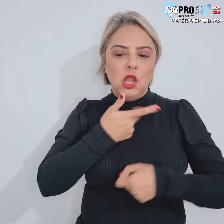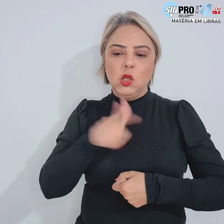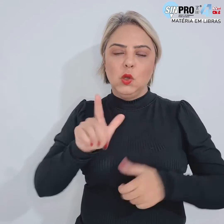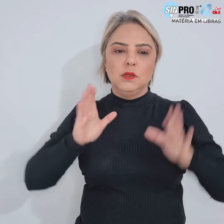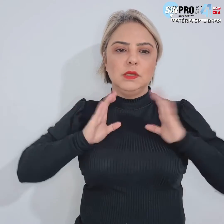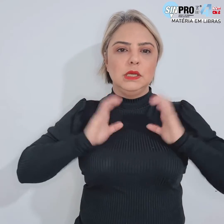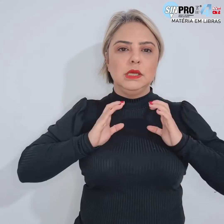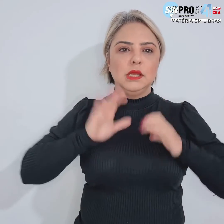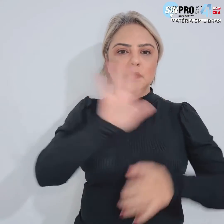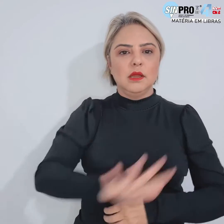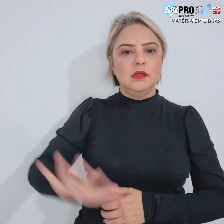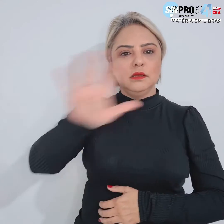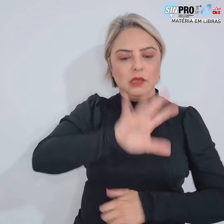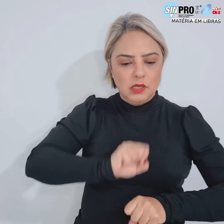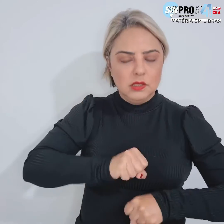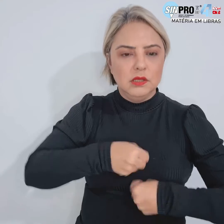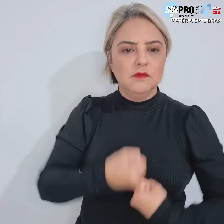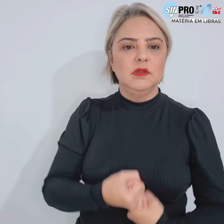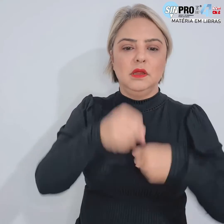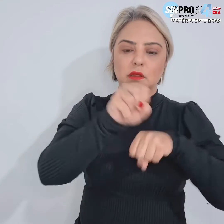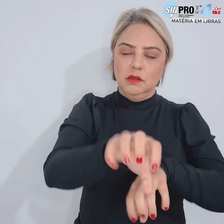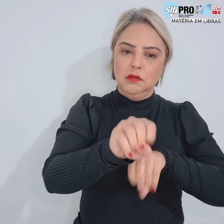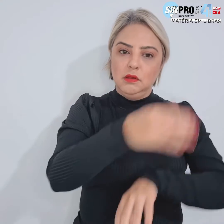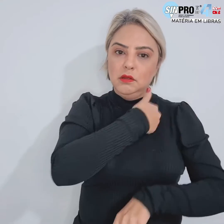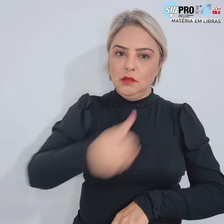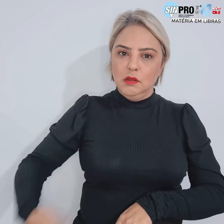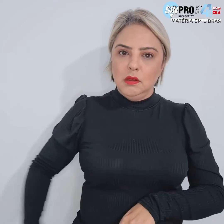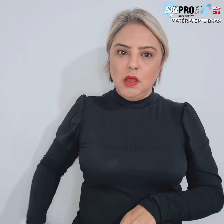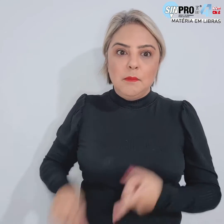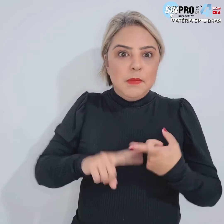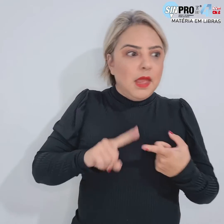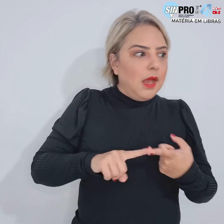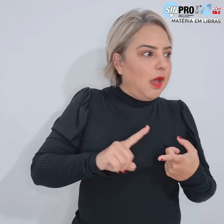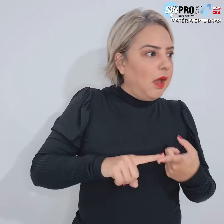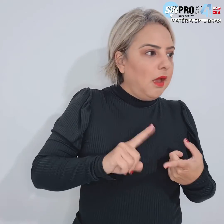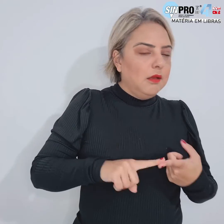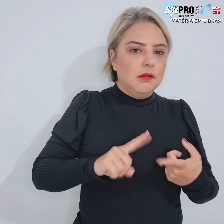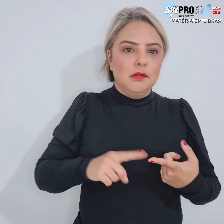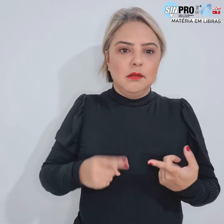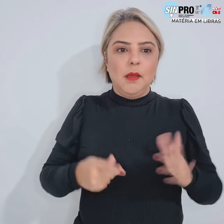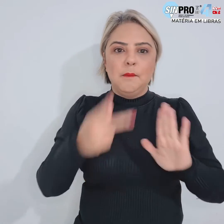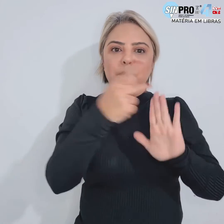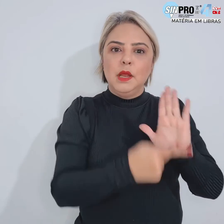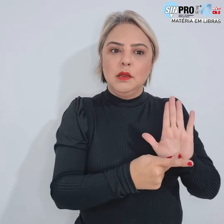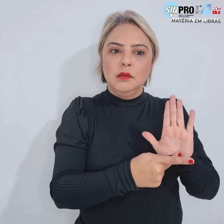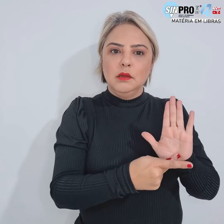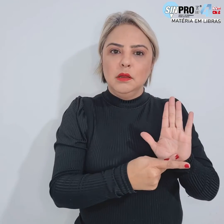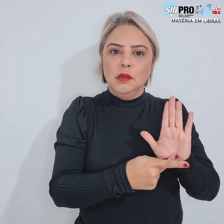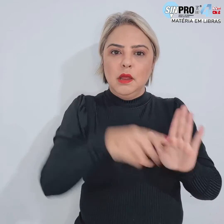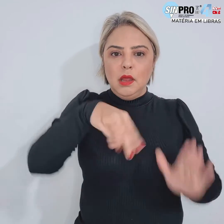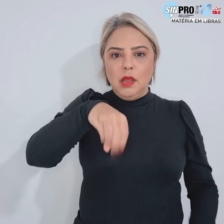nacionais. Defender a educação pública ameaçada pelo plano MEC, o SAID,